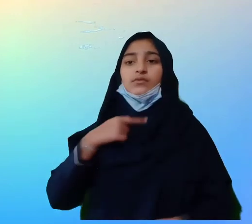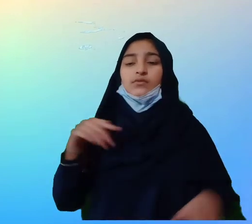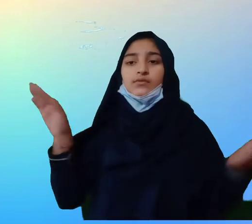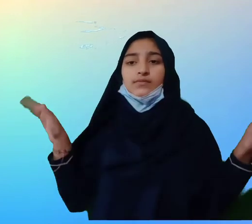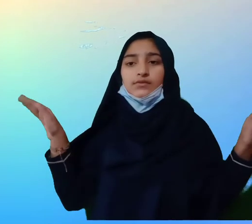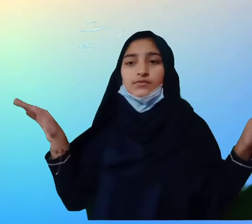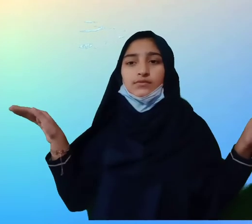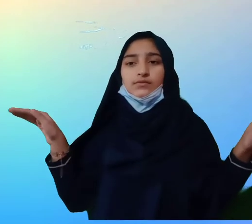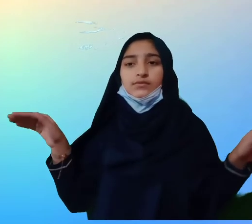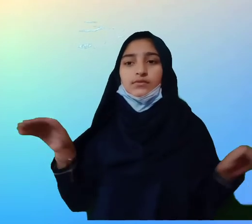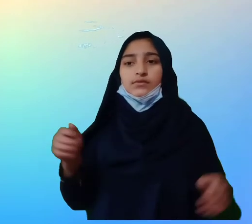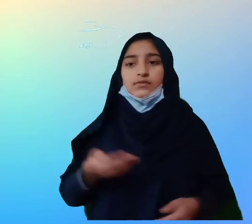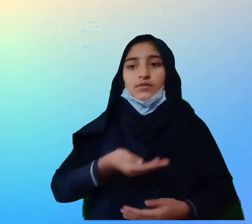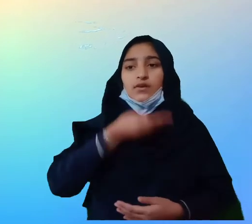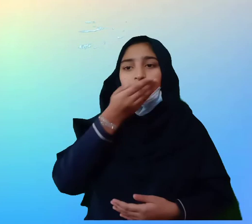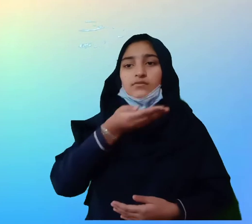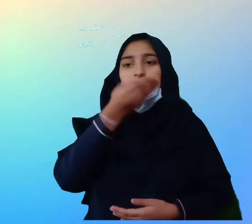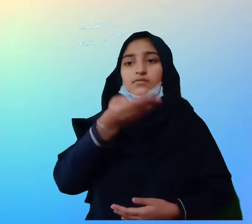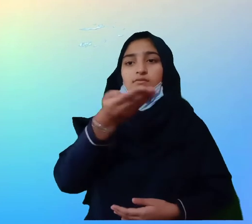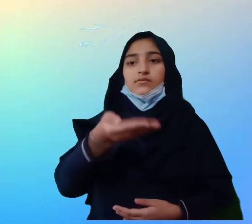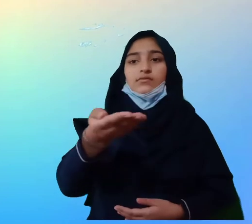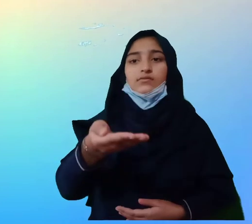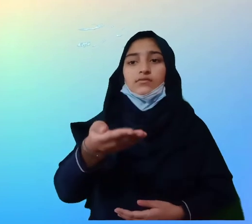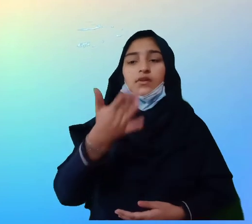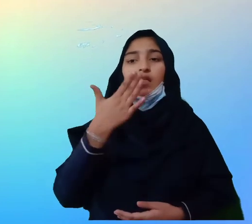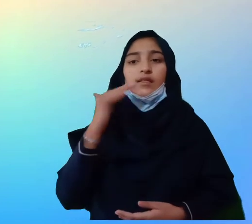बुलबुल गाना गाती है।